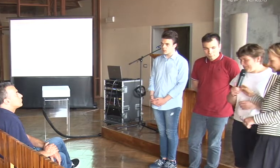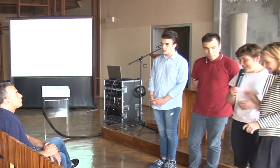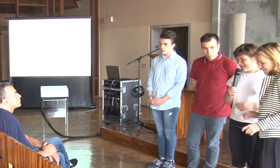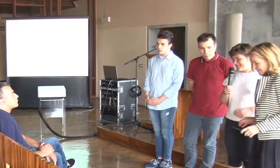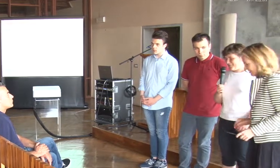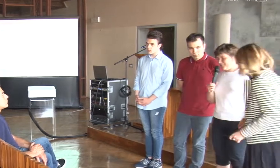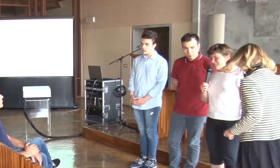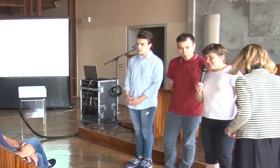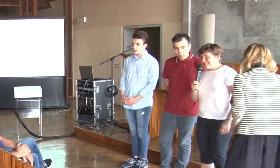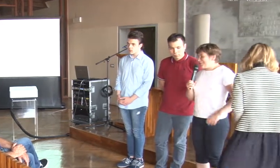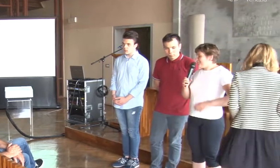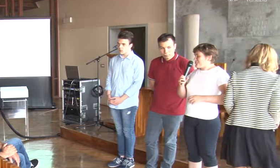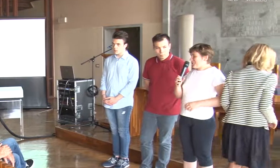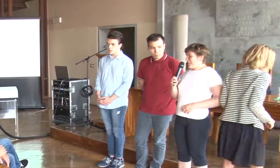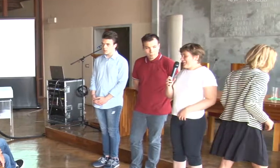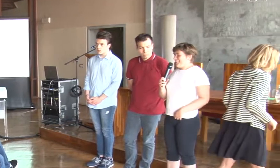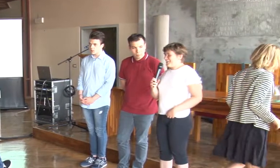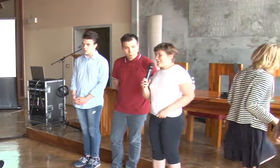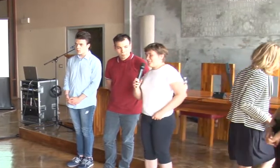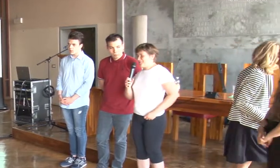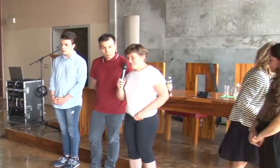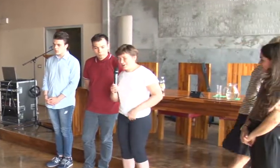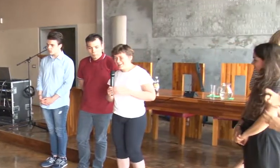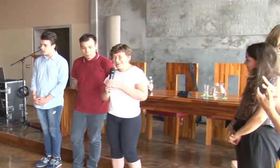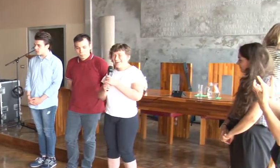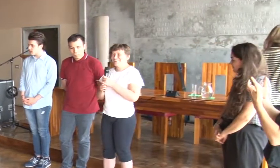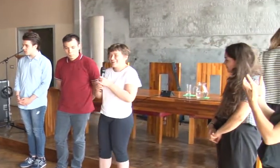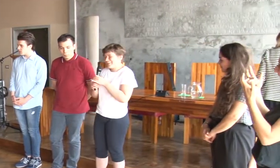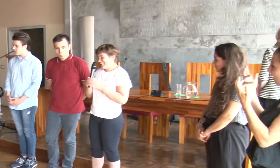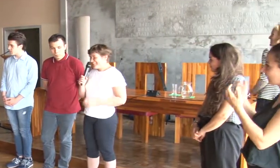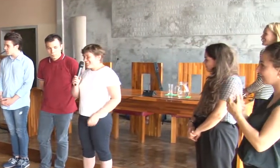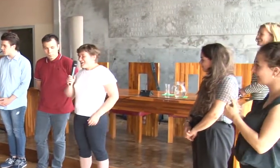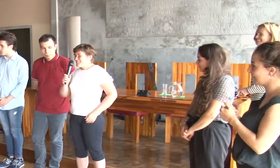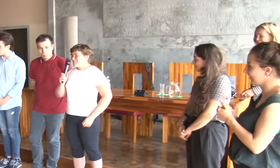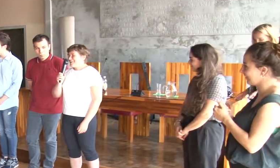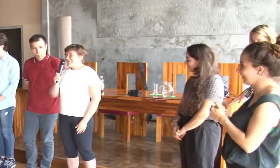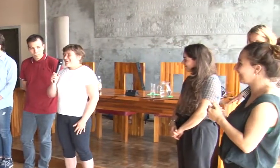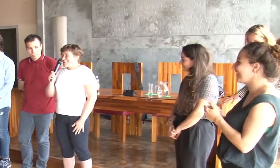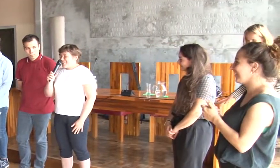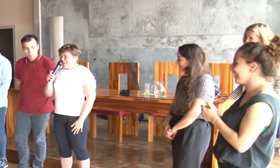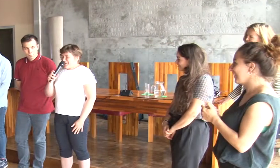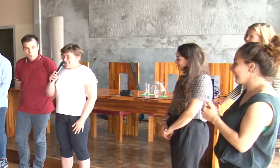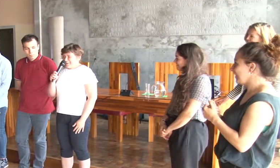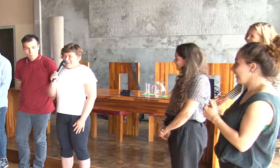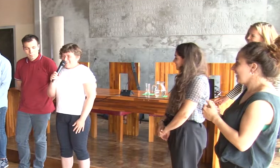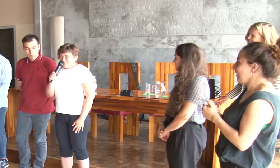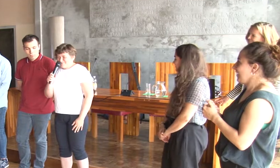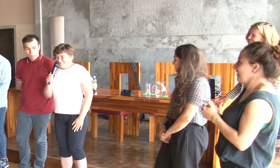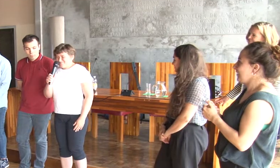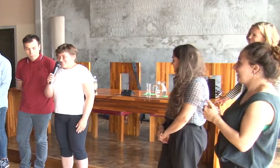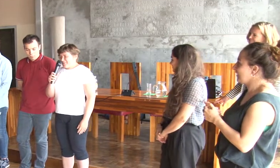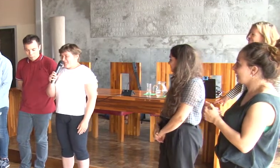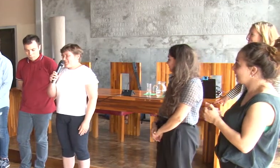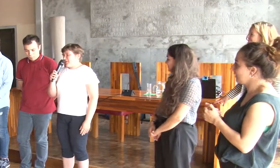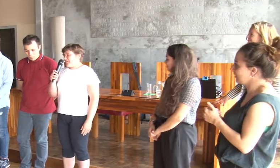quinta elementare. Tra l'altro c'era anche Chiara, vorrei dire. Vabbè, in ogni caso,